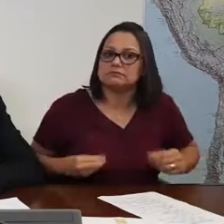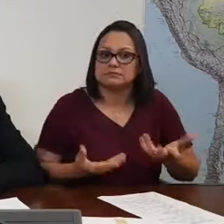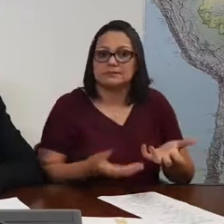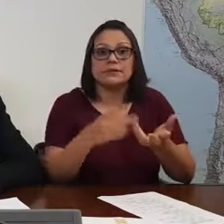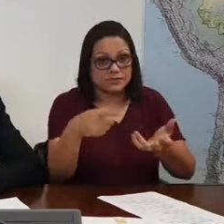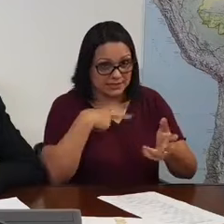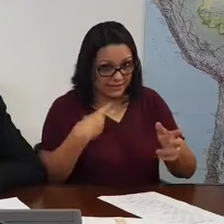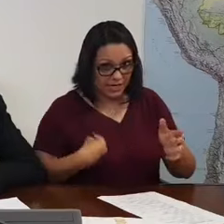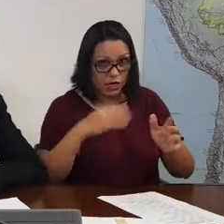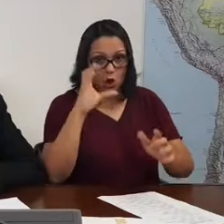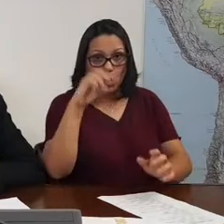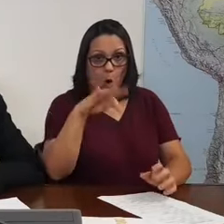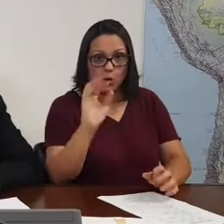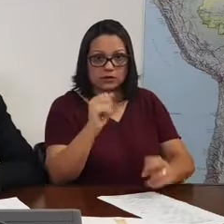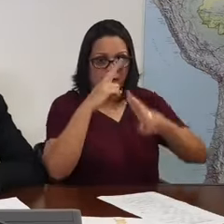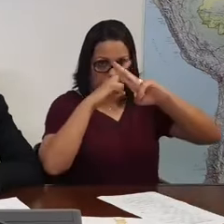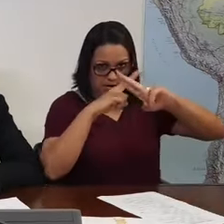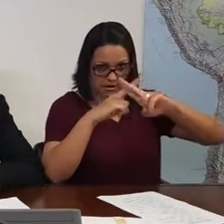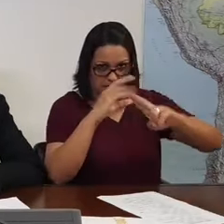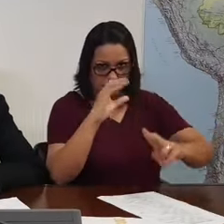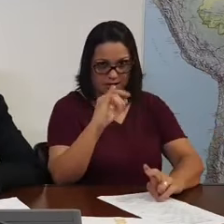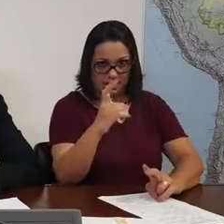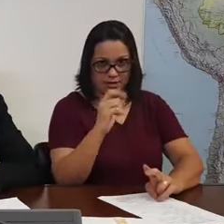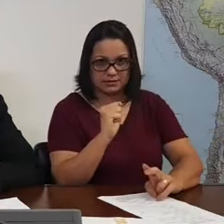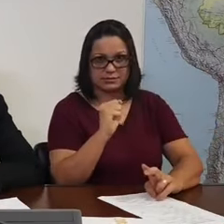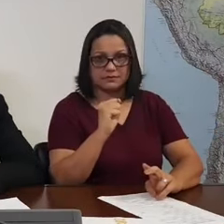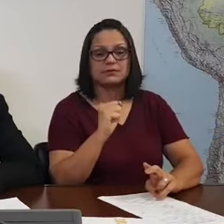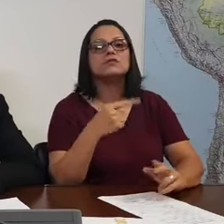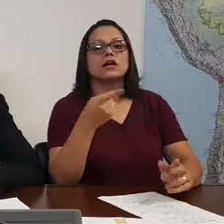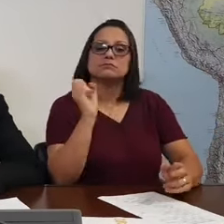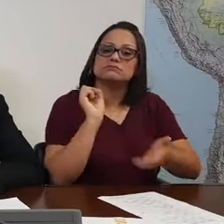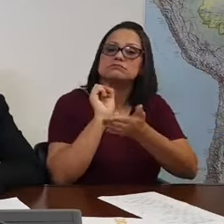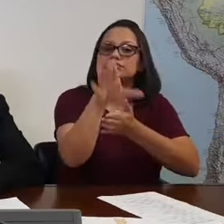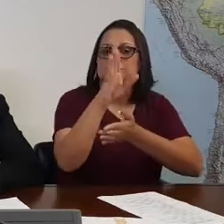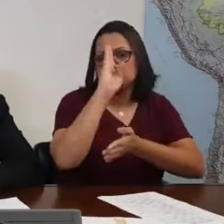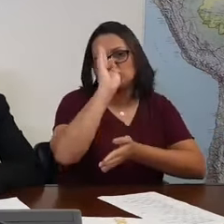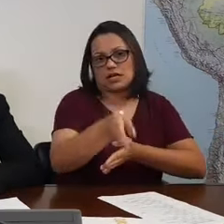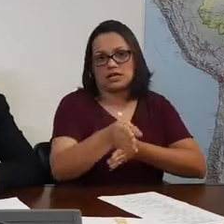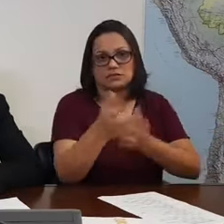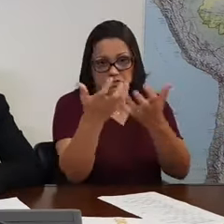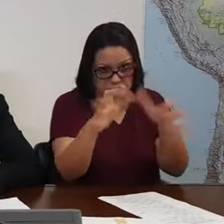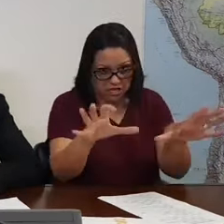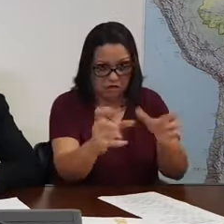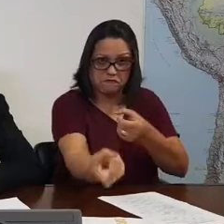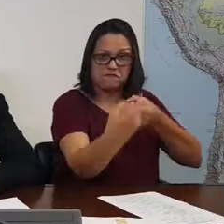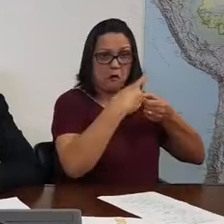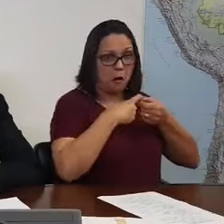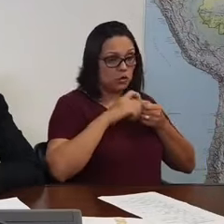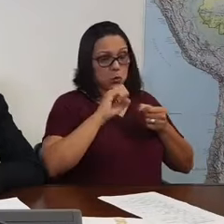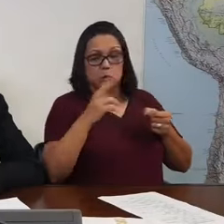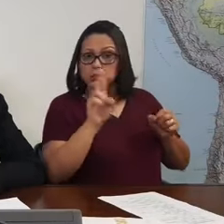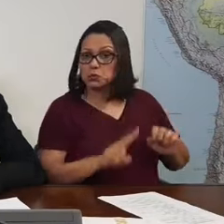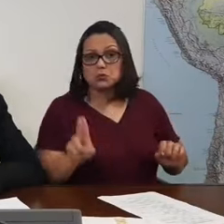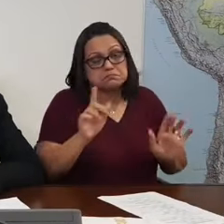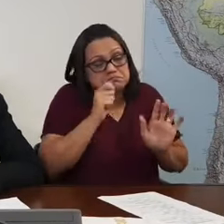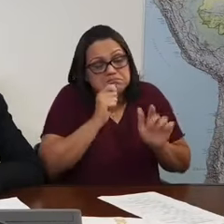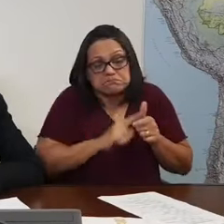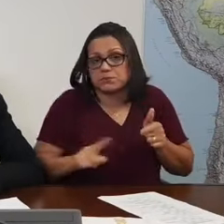Caixa Econômica, o dinheiro vai ser creditado automaticamente em sua conta. Se ele quiser devolver, ele devolve, não faz uso, sem problema